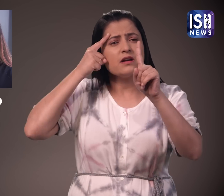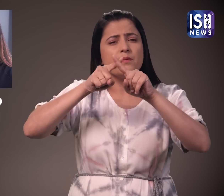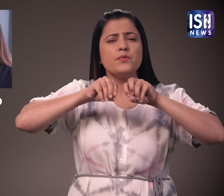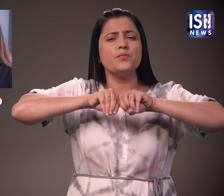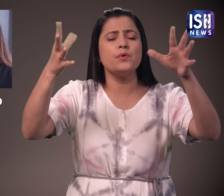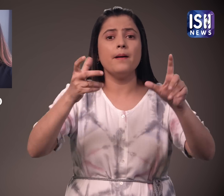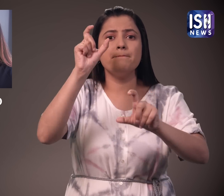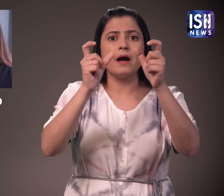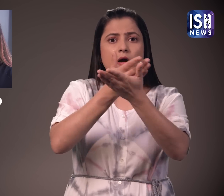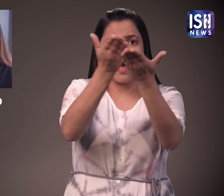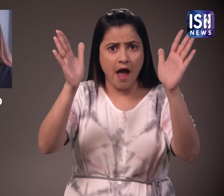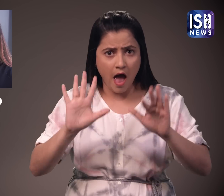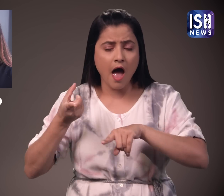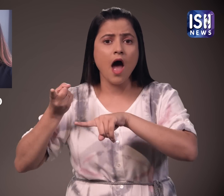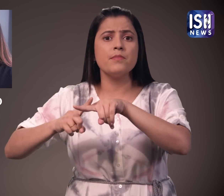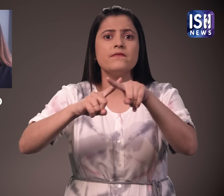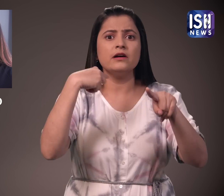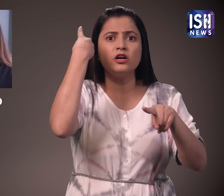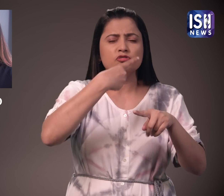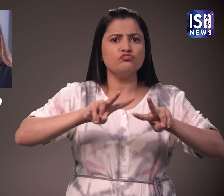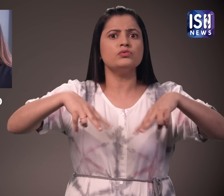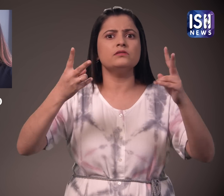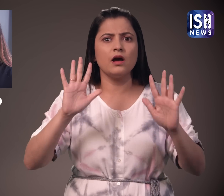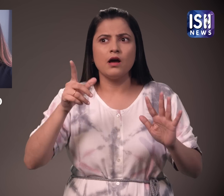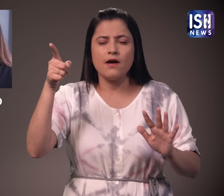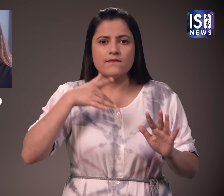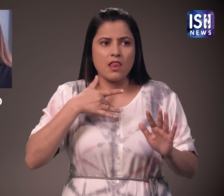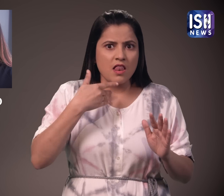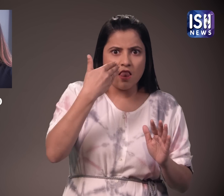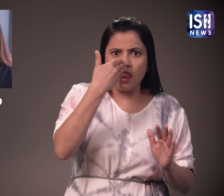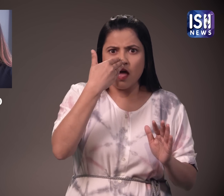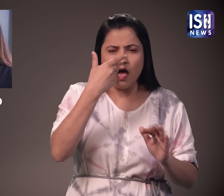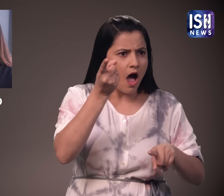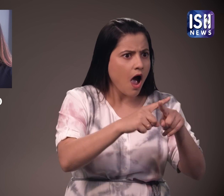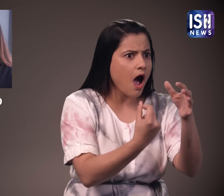खुद पर शर्म ना करने के लिए प्रोचसाहित करने के लिए इंस्टाग्राम पर संदेश पोस्ट किये है